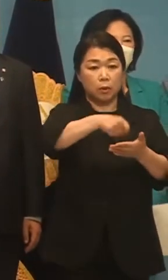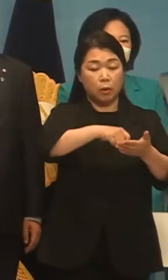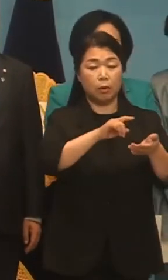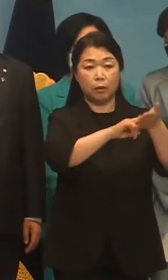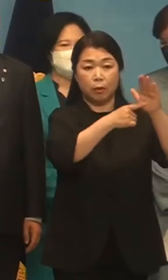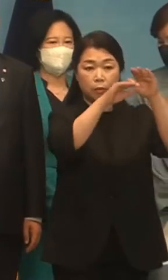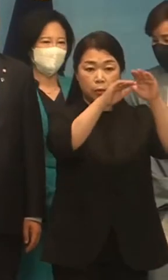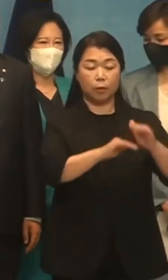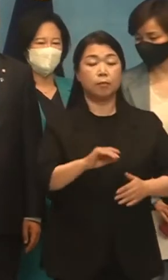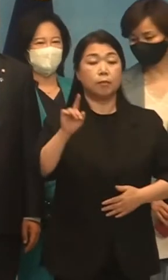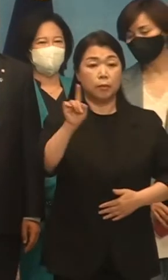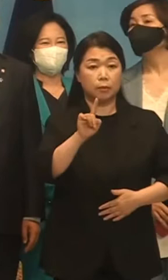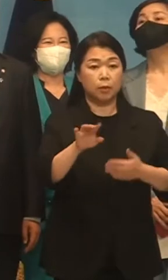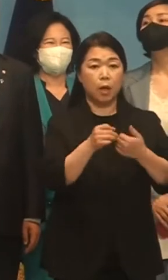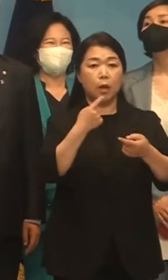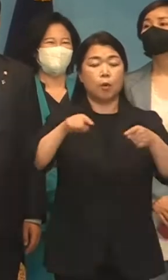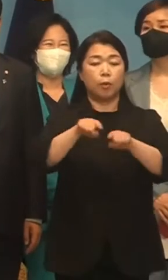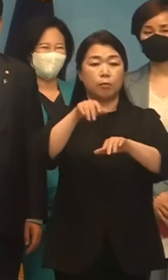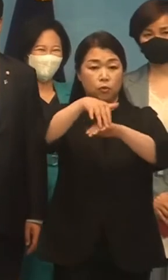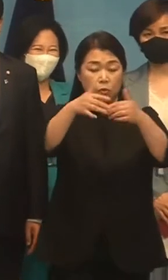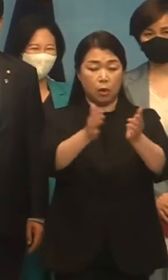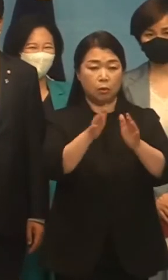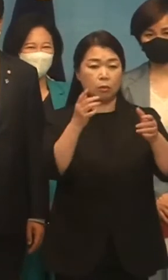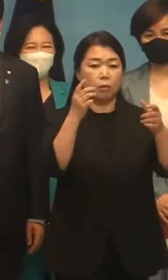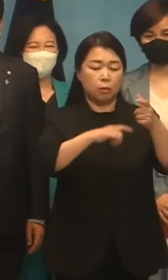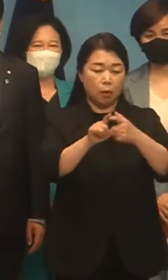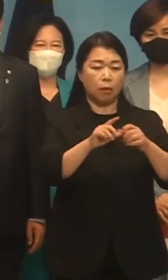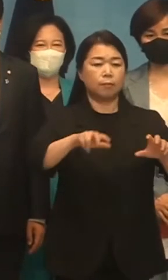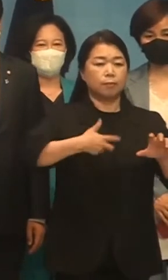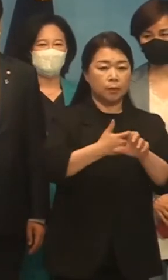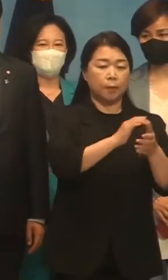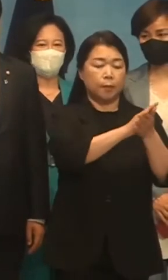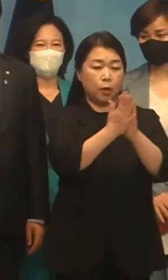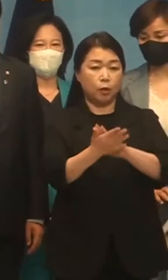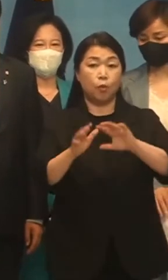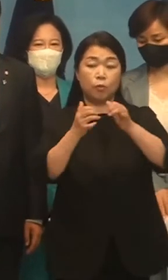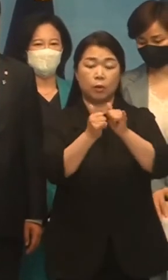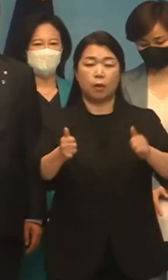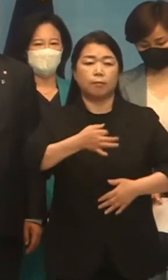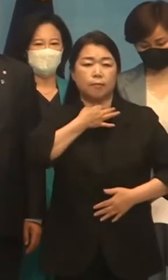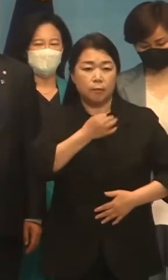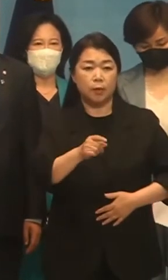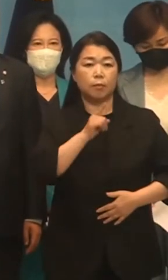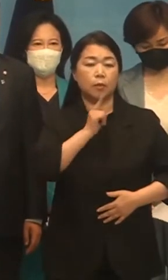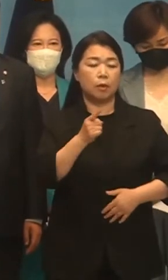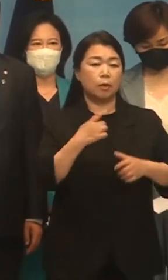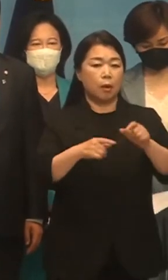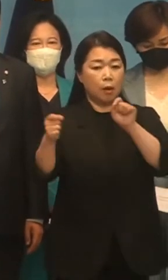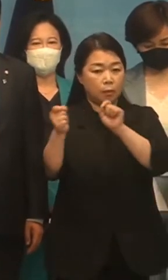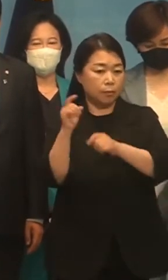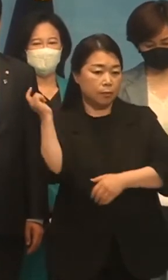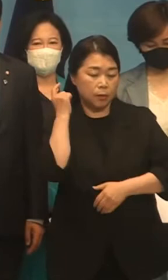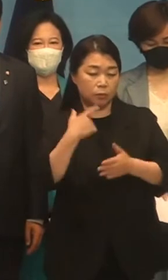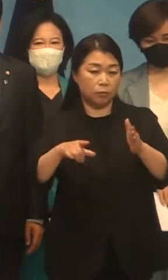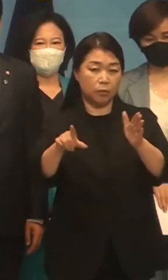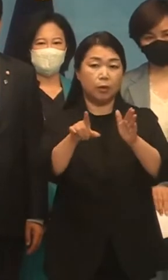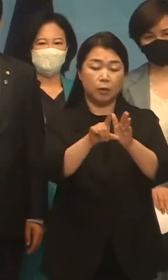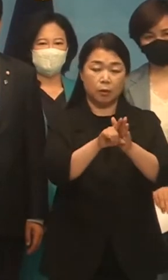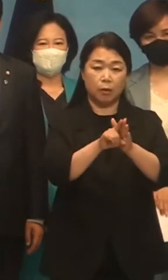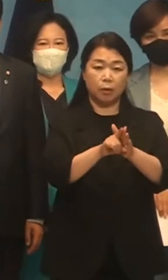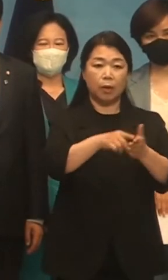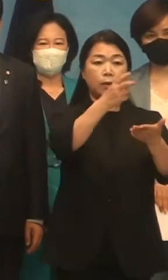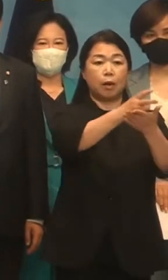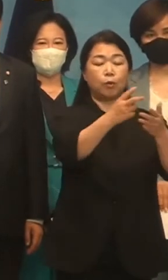기자회견은 더불어민주당이 더 세심해서 국민의 요구와 목소리를 더욱 가깝게 듣기 위한